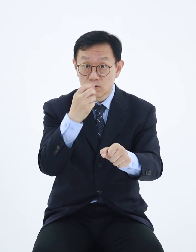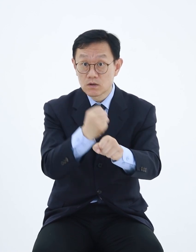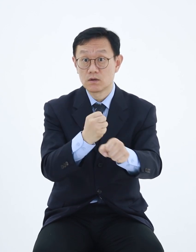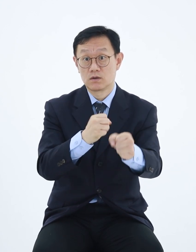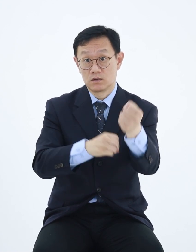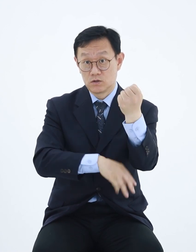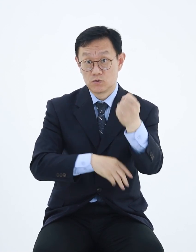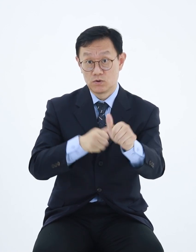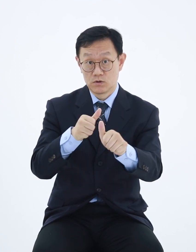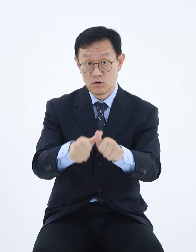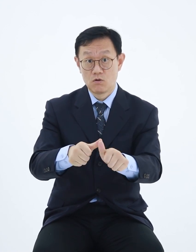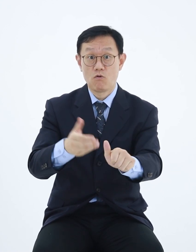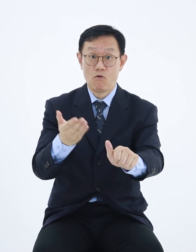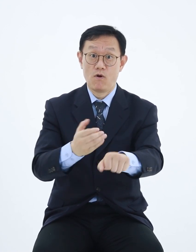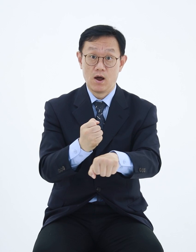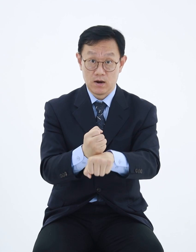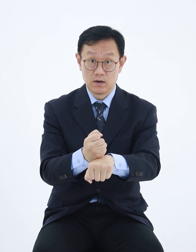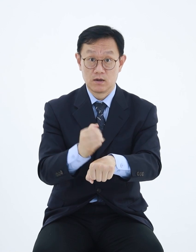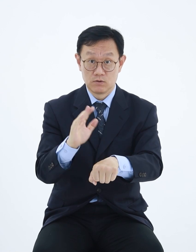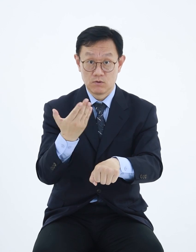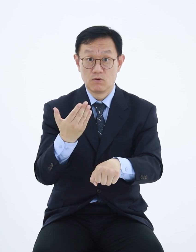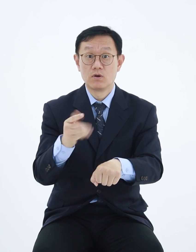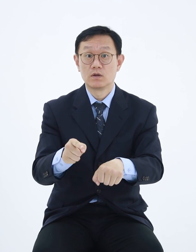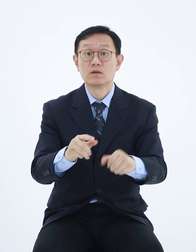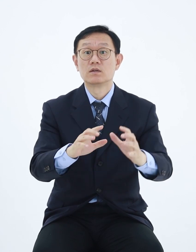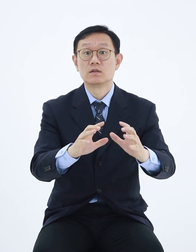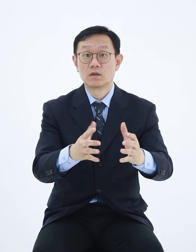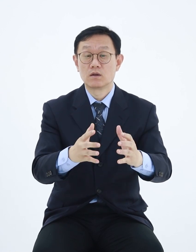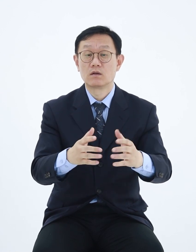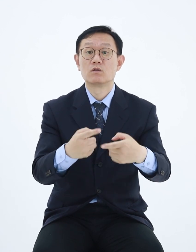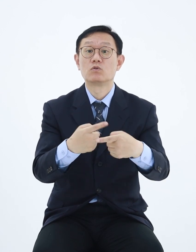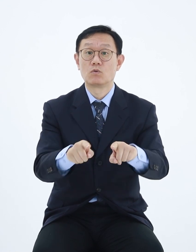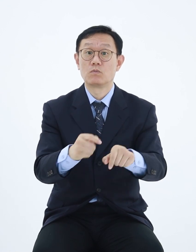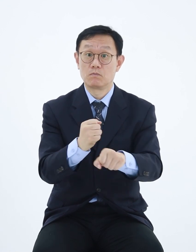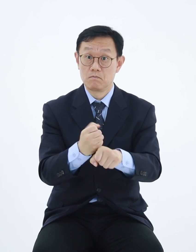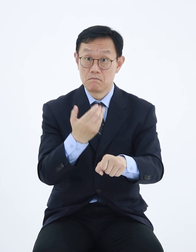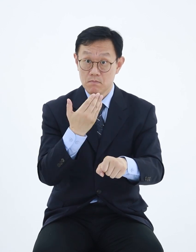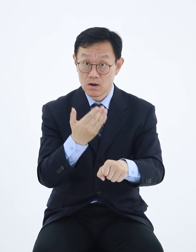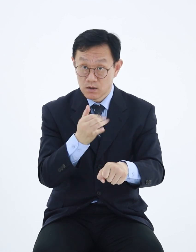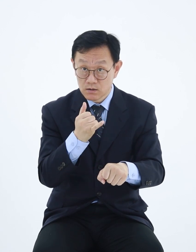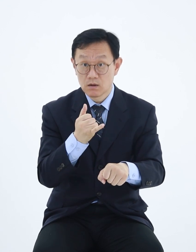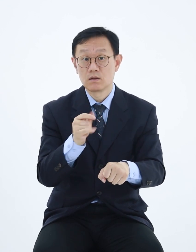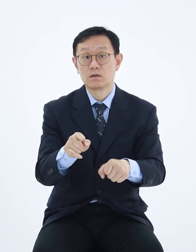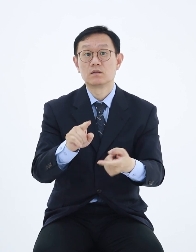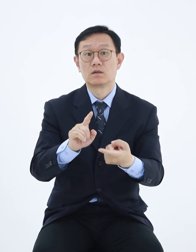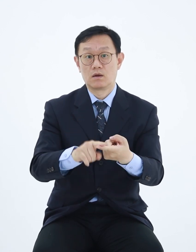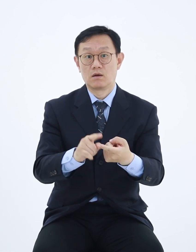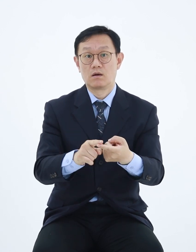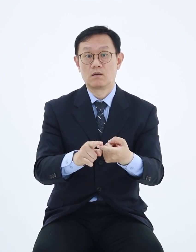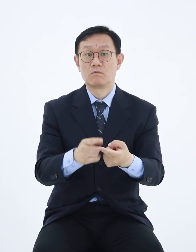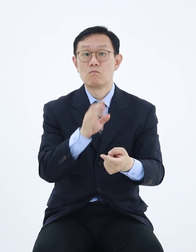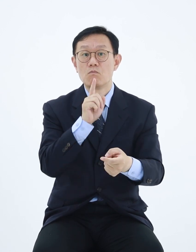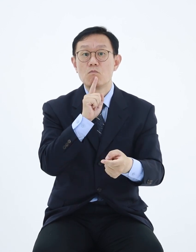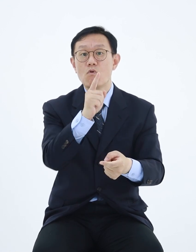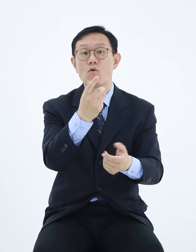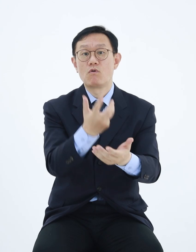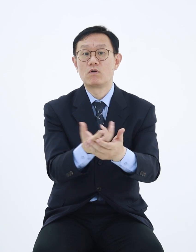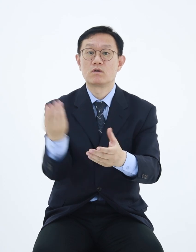및 권고를 하게 되는데 이에 대해 당사국의 논평이 있을 경우 이 또한 보고서에 포함시켜 양측의 주장을 모두